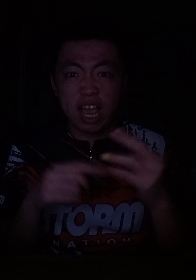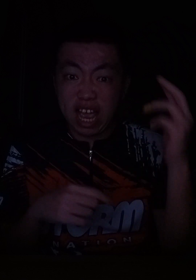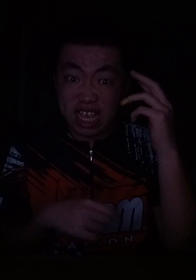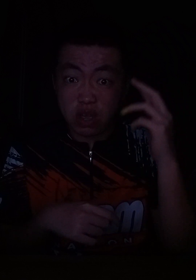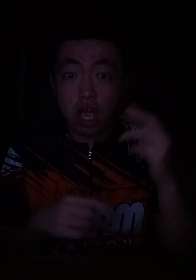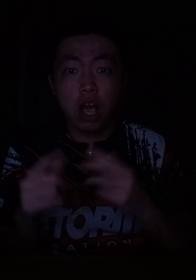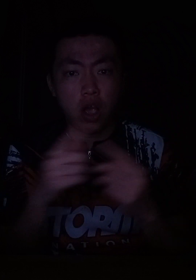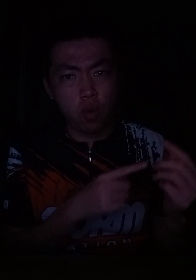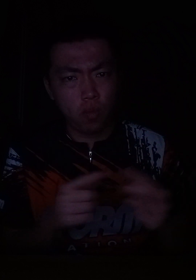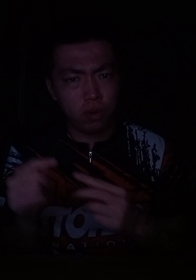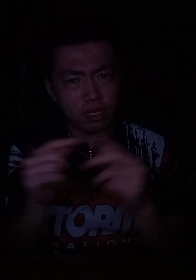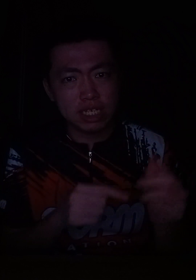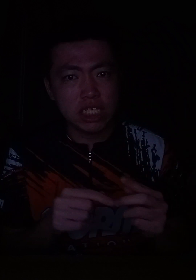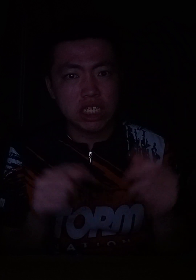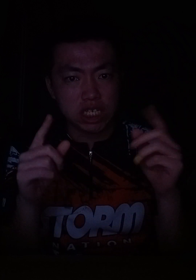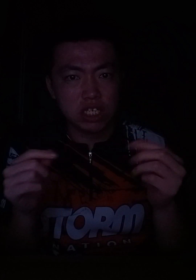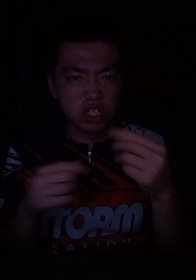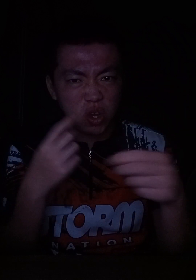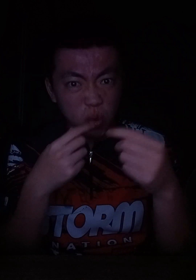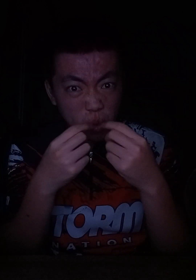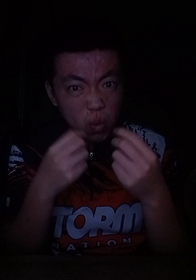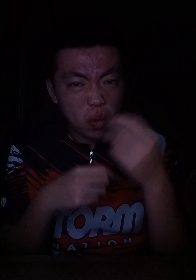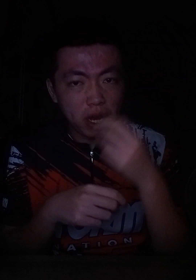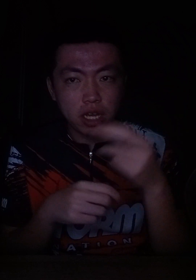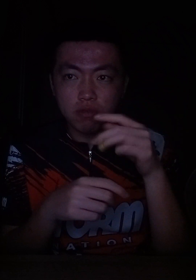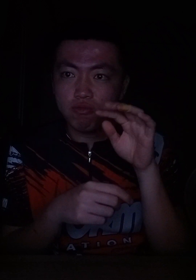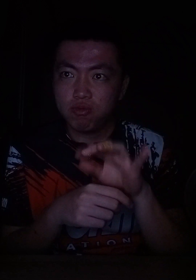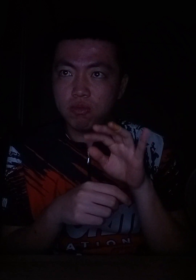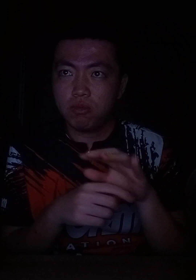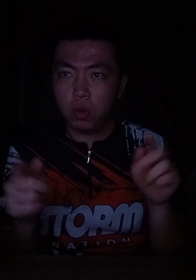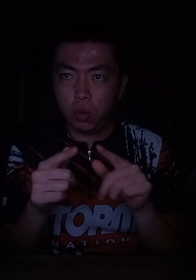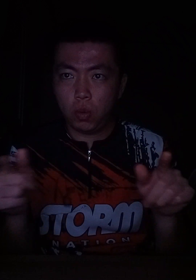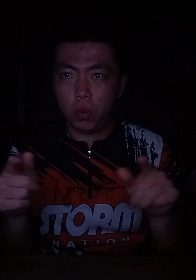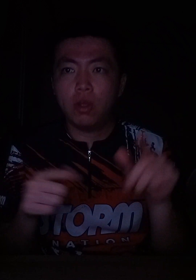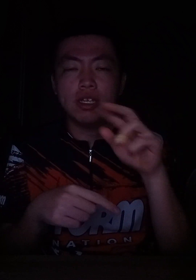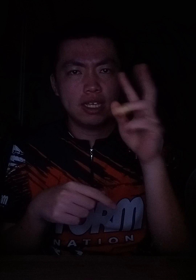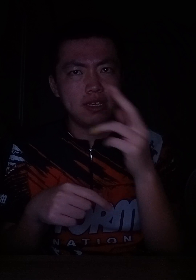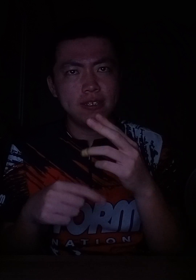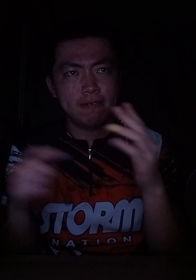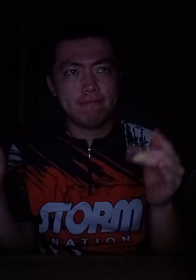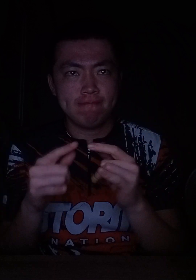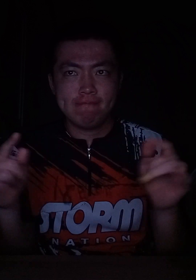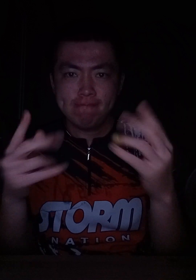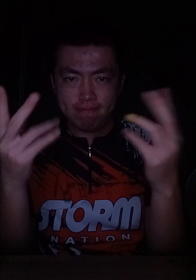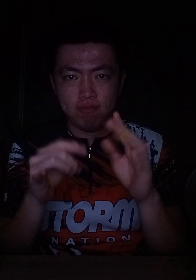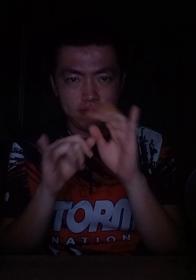신경안정제와 범행 당시 약물을 복용했다는 A씨 주장을 토대로 정확한 범행 경위를 조사하고 있습니다.